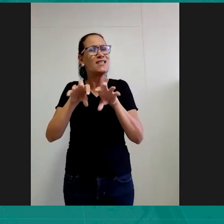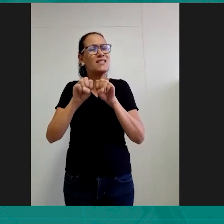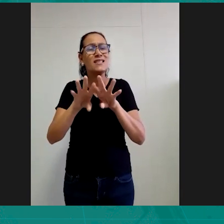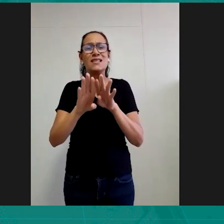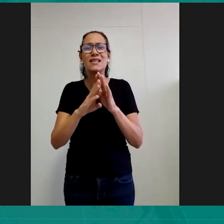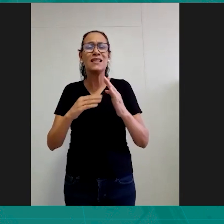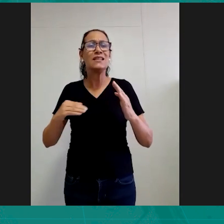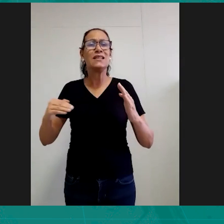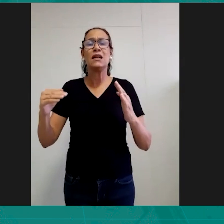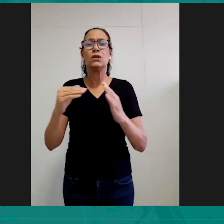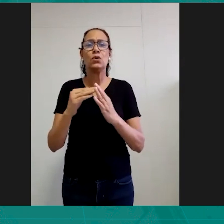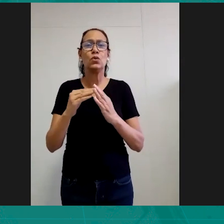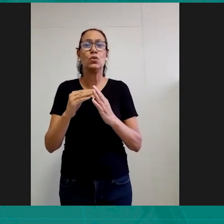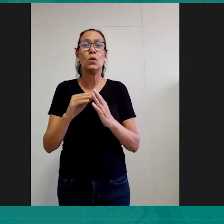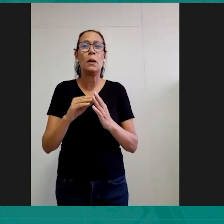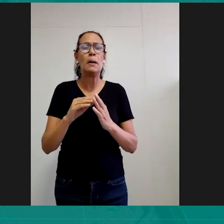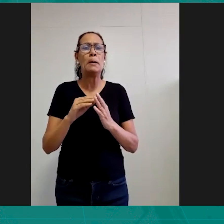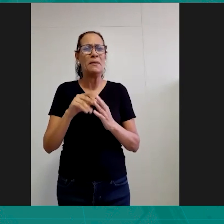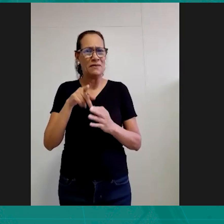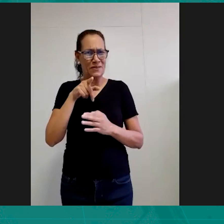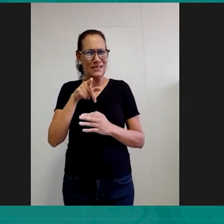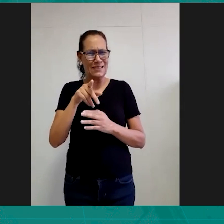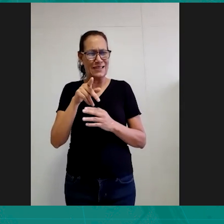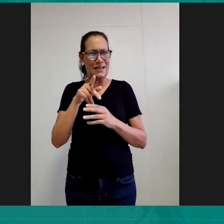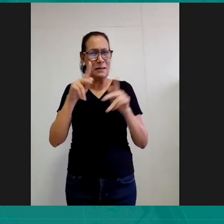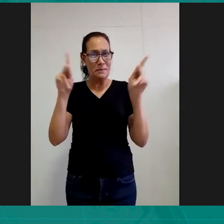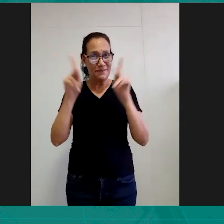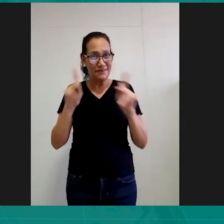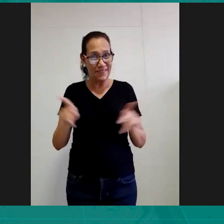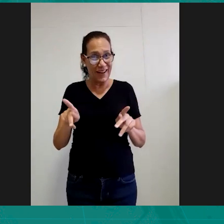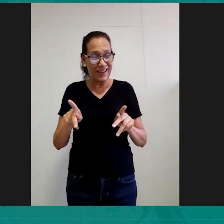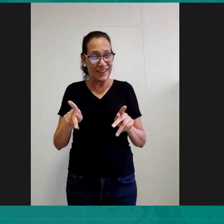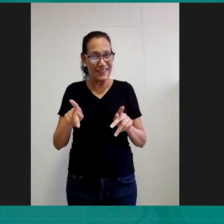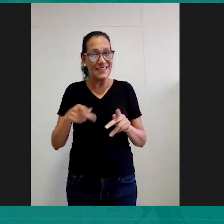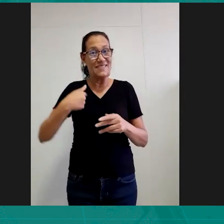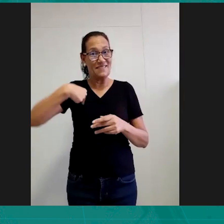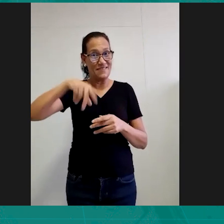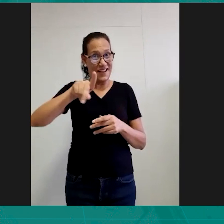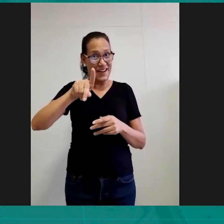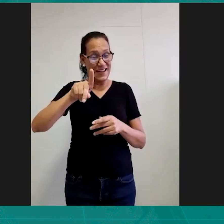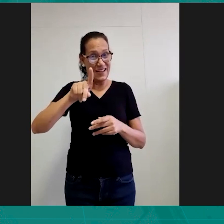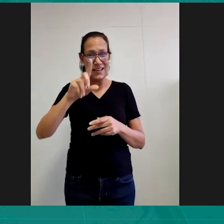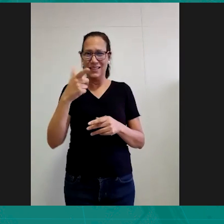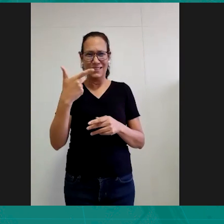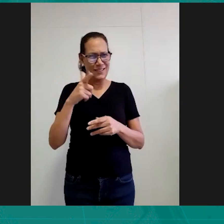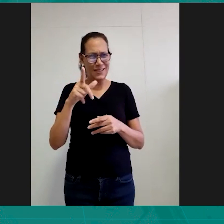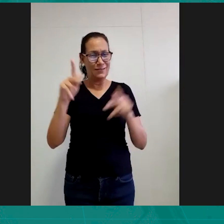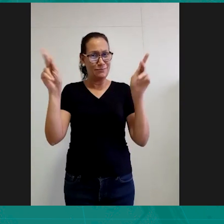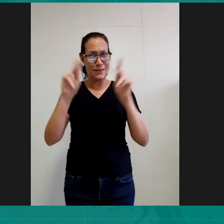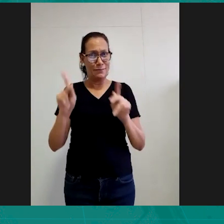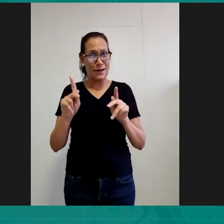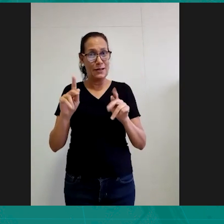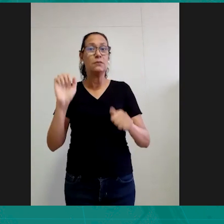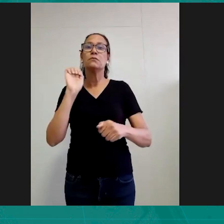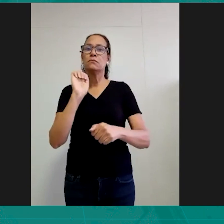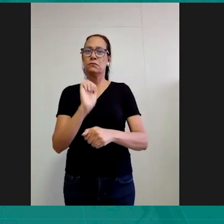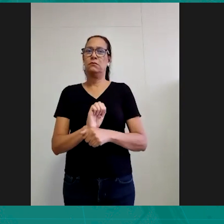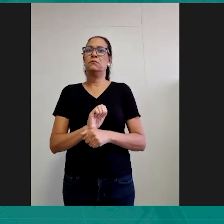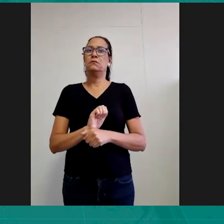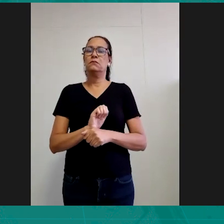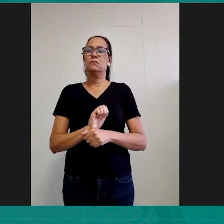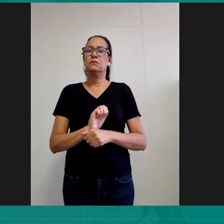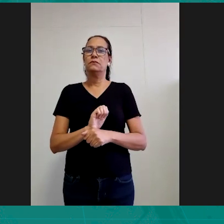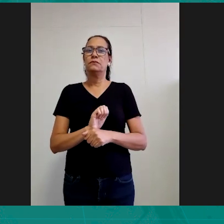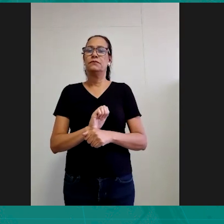Tem paz, segue. Não é? Irmãos, que coisa maravilhosa. não estamos perdidos. Você